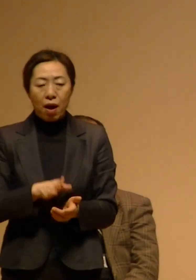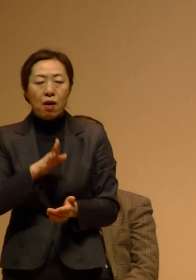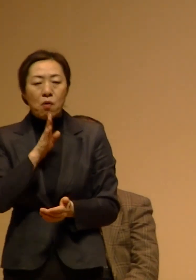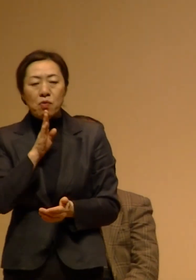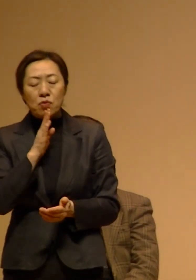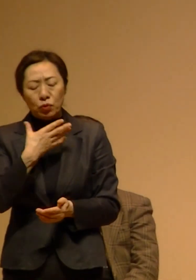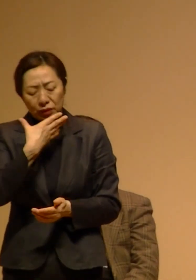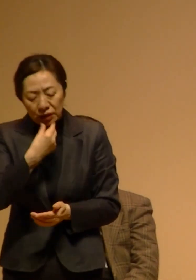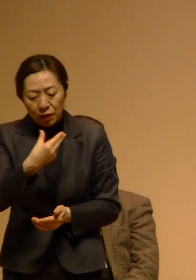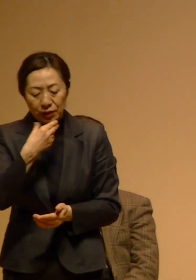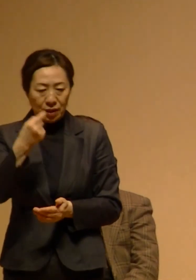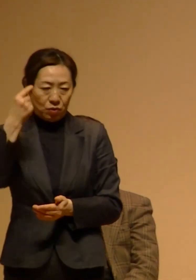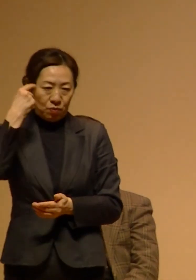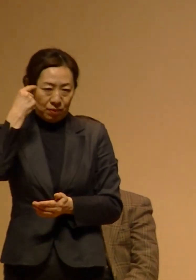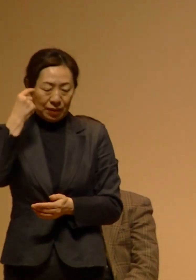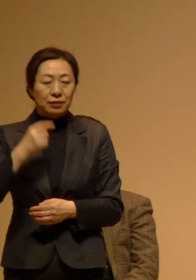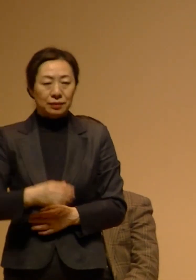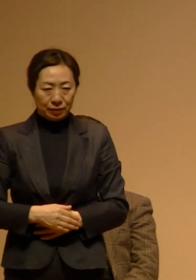というふうに思ってございます。